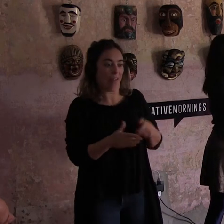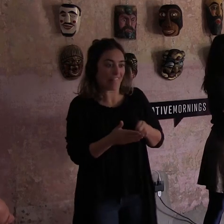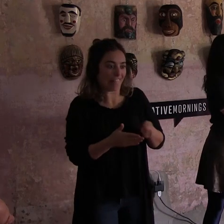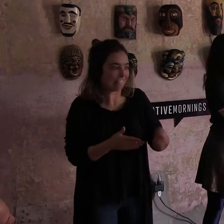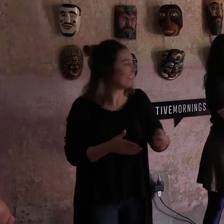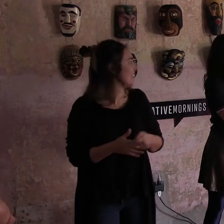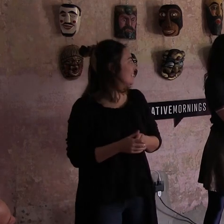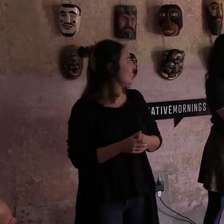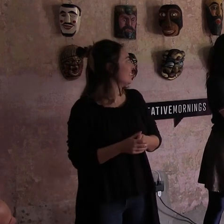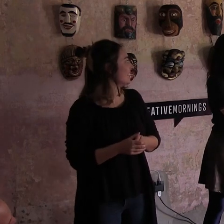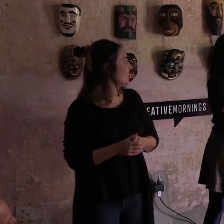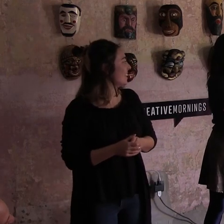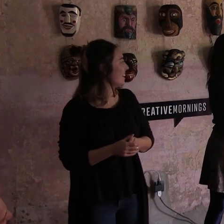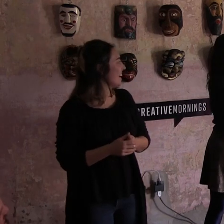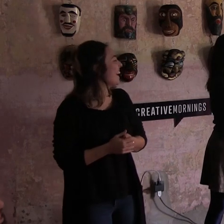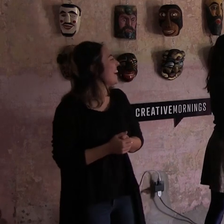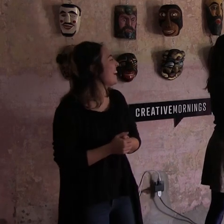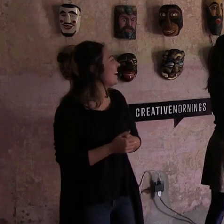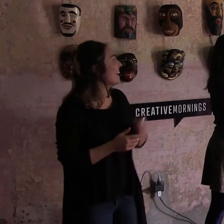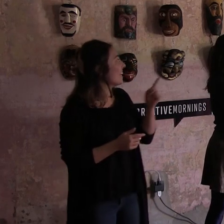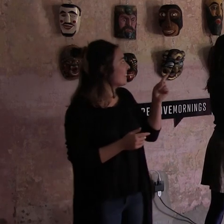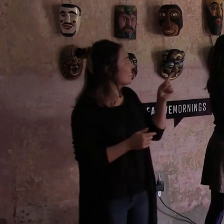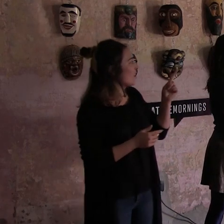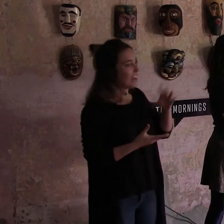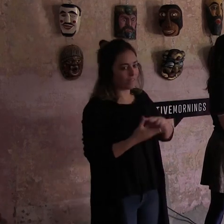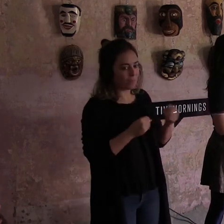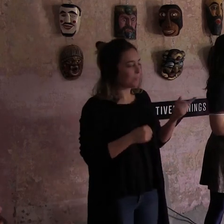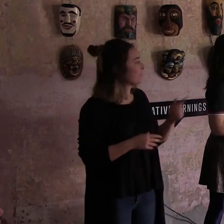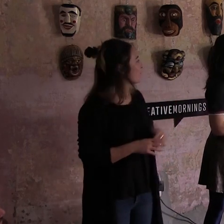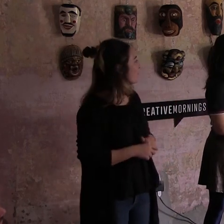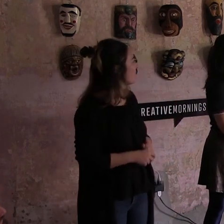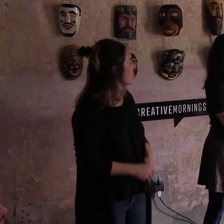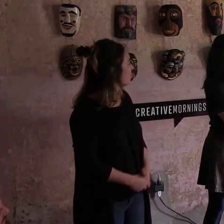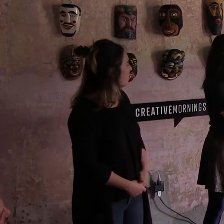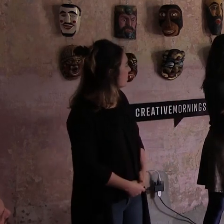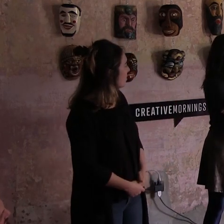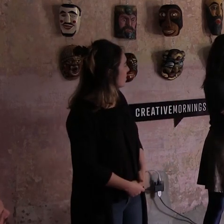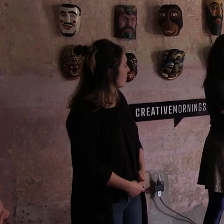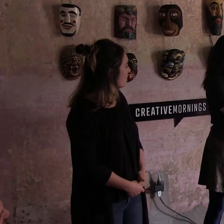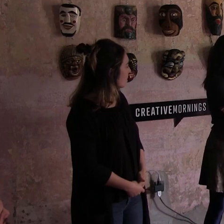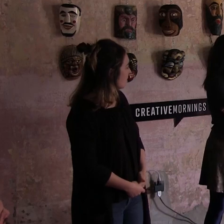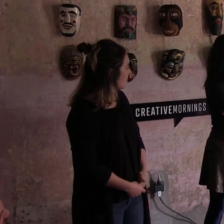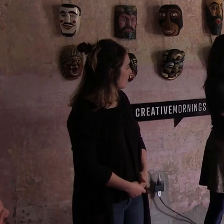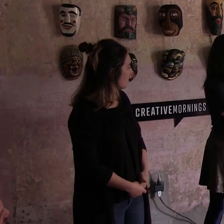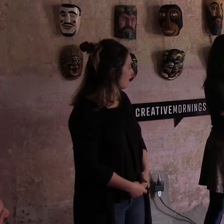acá, así les muestro este, que es este el que ya lo van a ver.